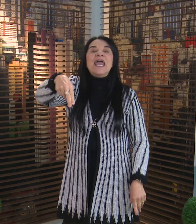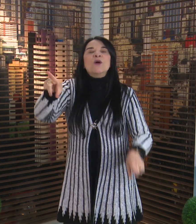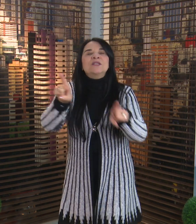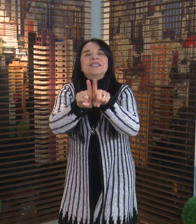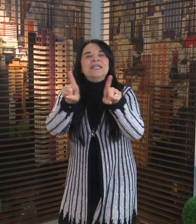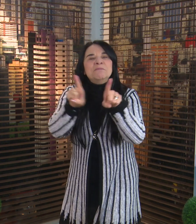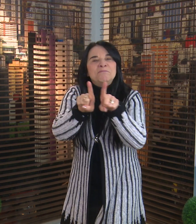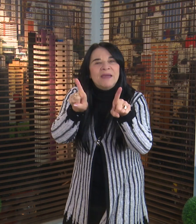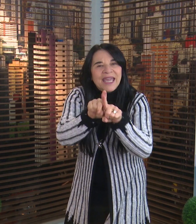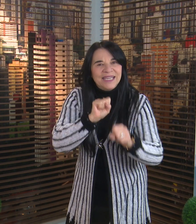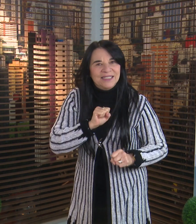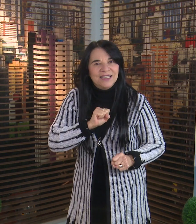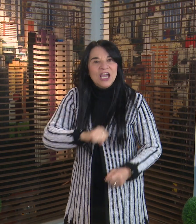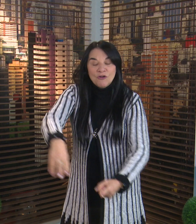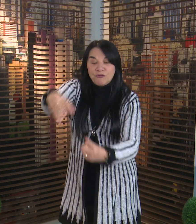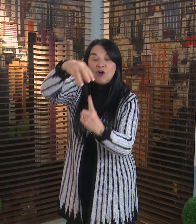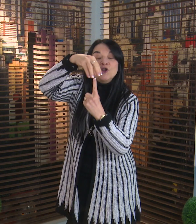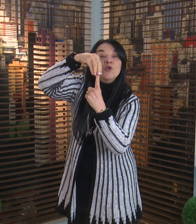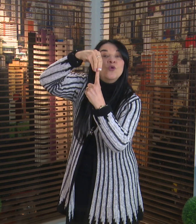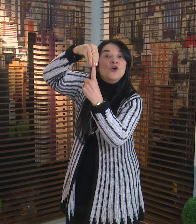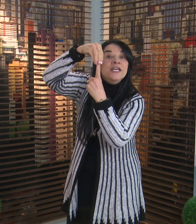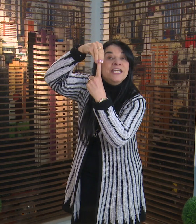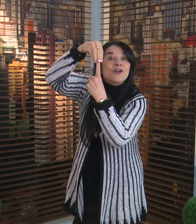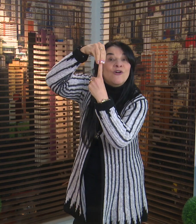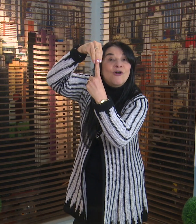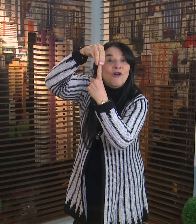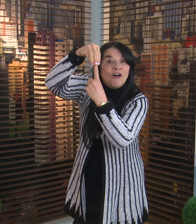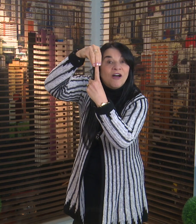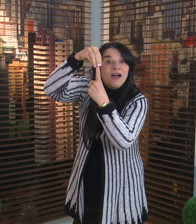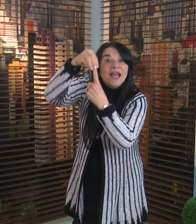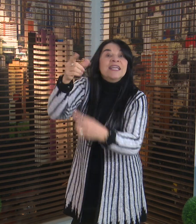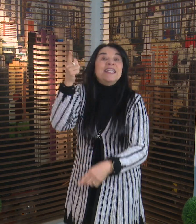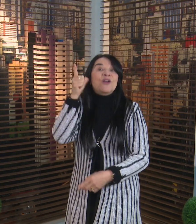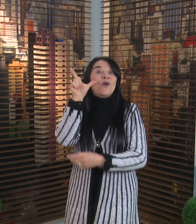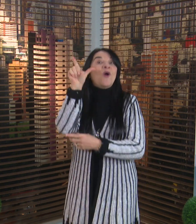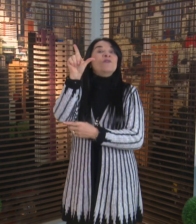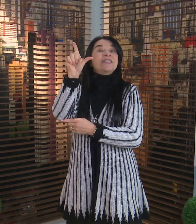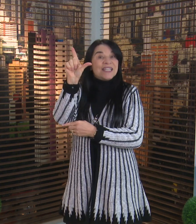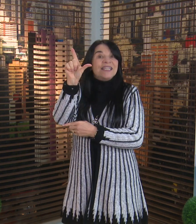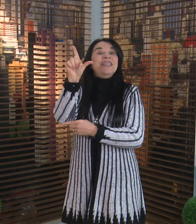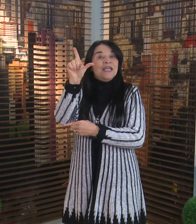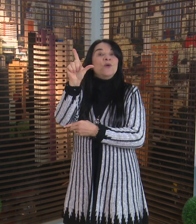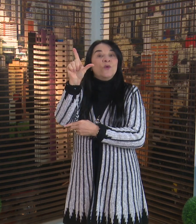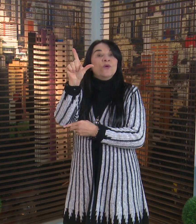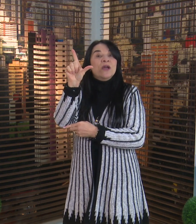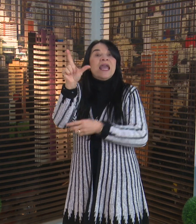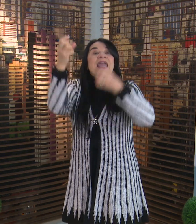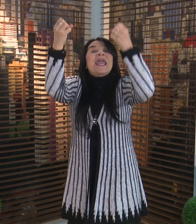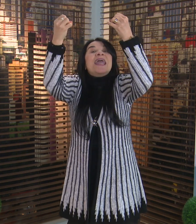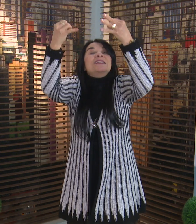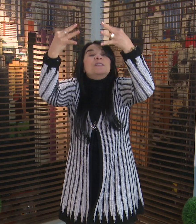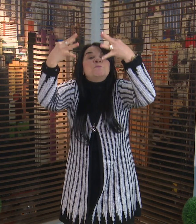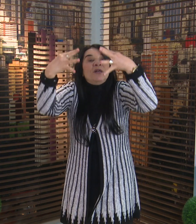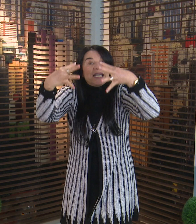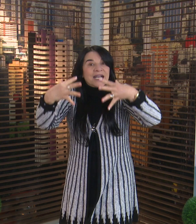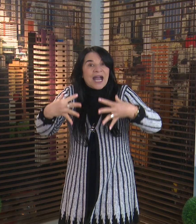Daniel também foi o único que conseguiu